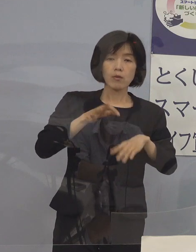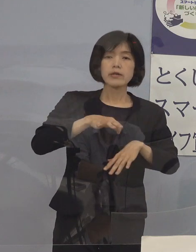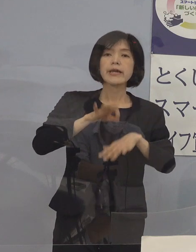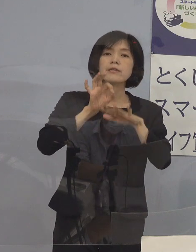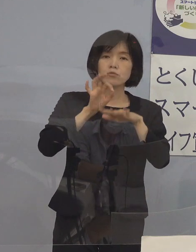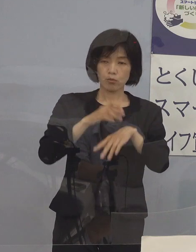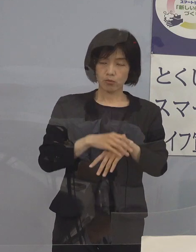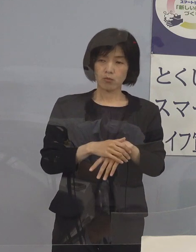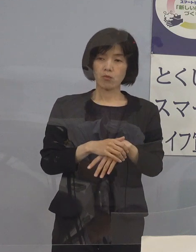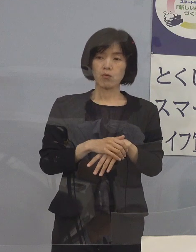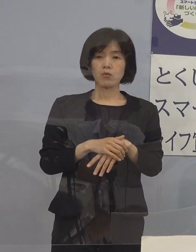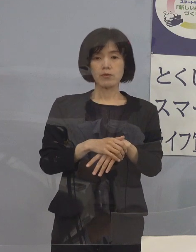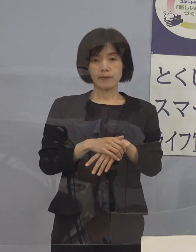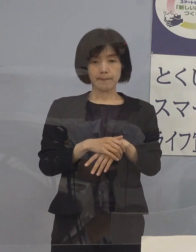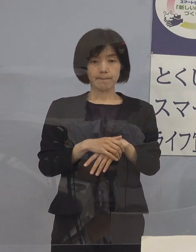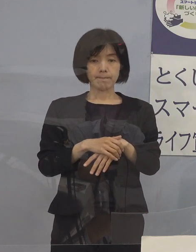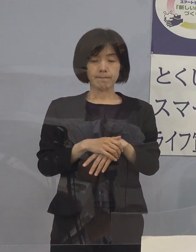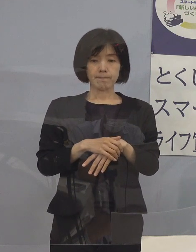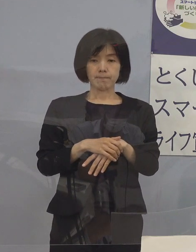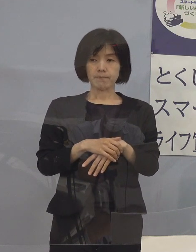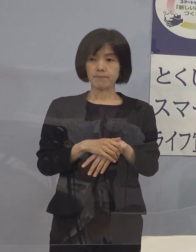軽症です。